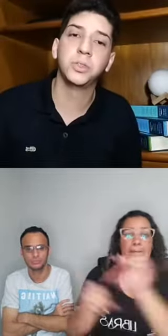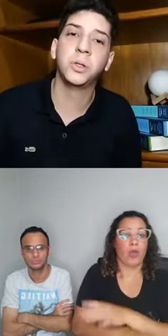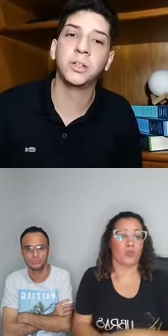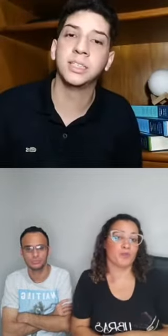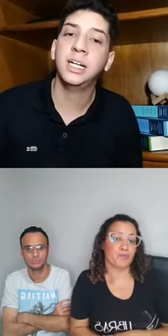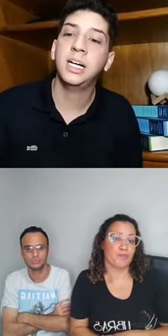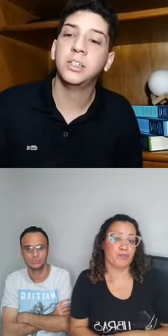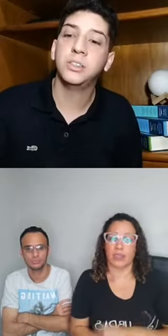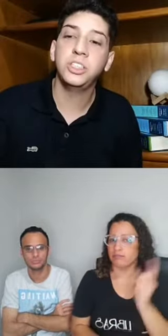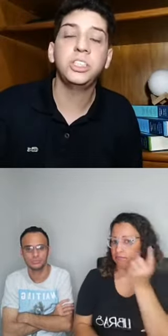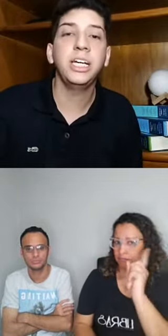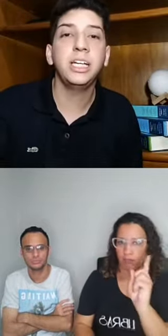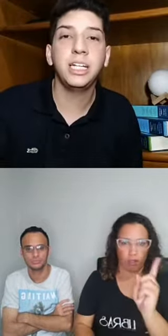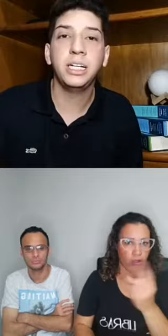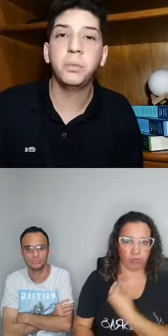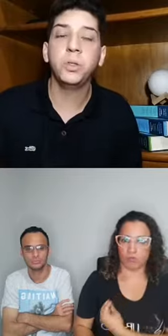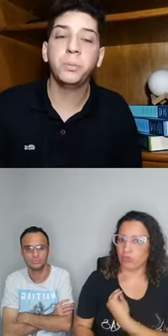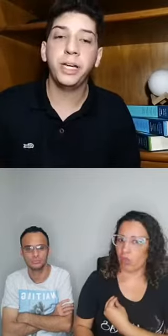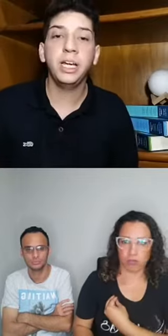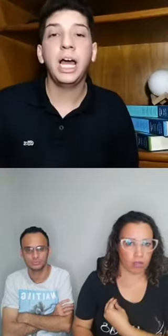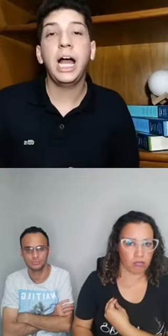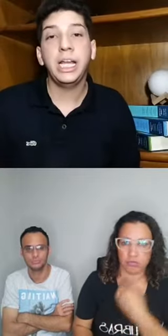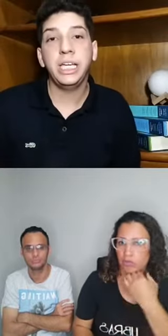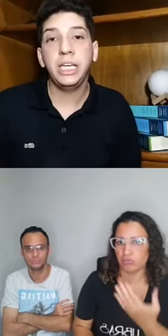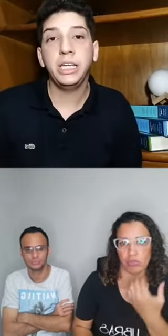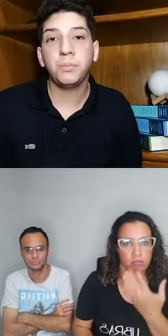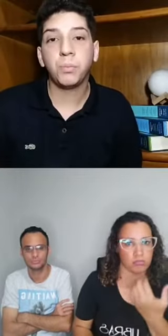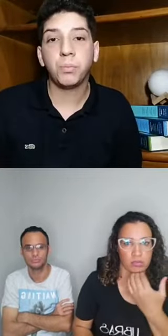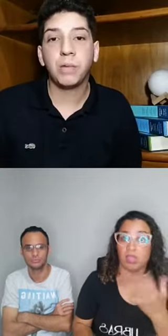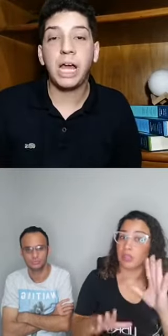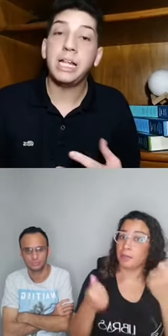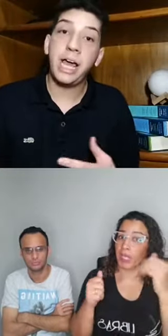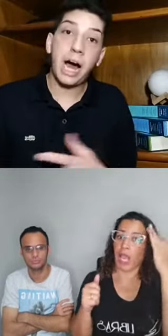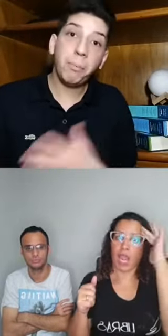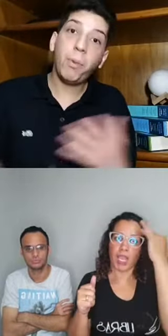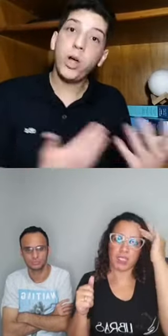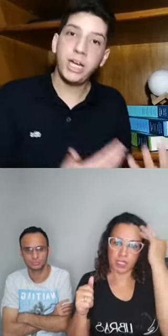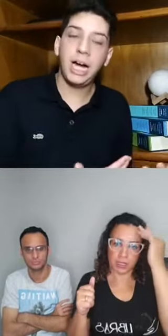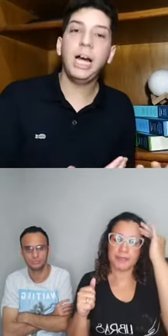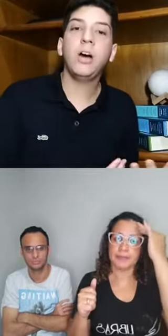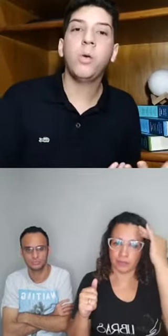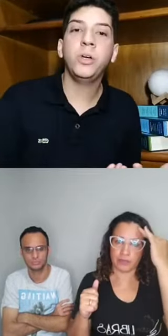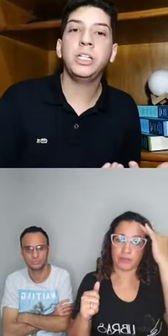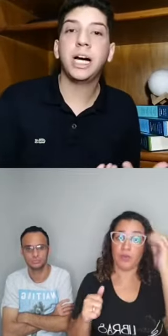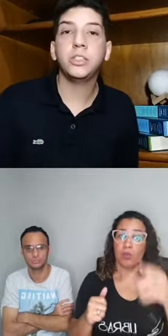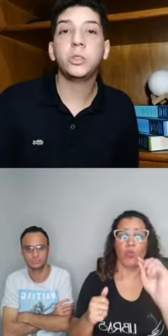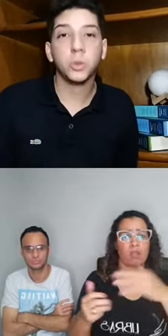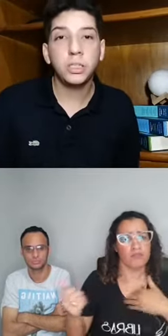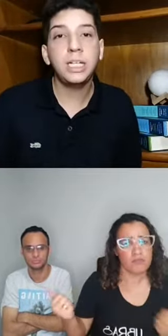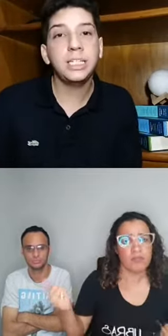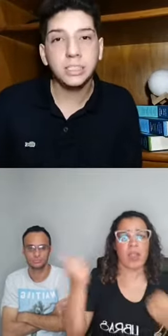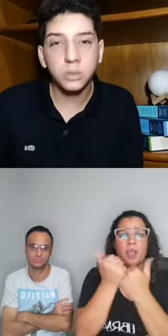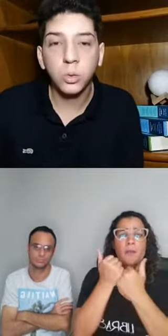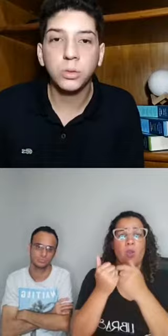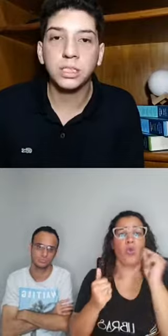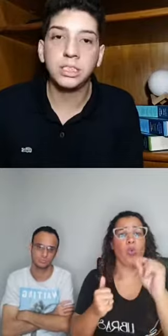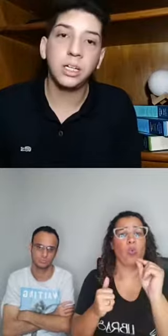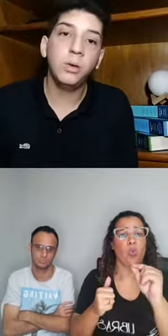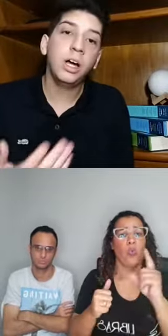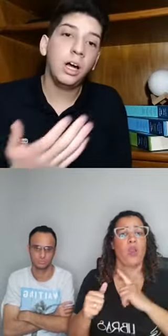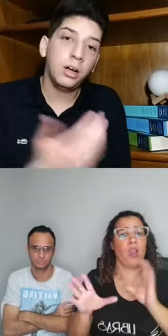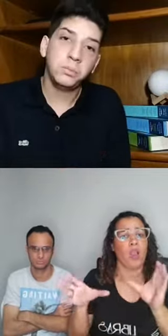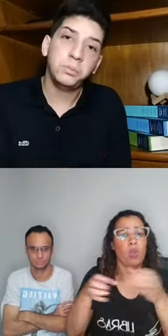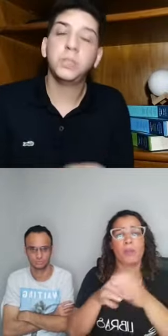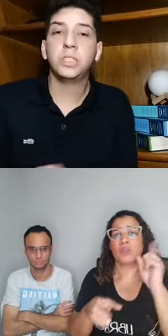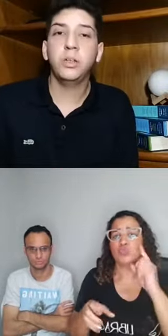que funciona. Então a gente tem que entender muito bem e apoiar a comunidade surda nessas lutas.